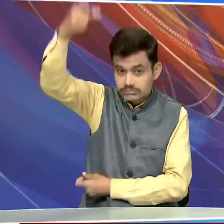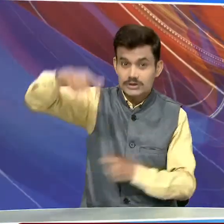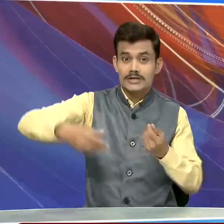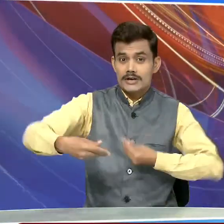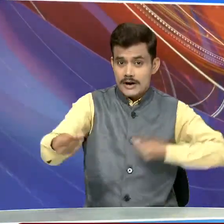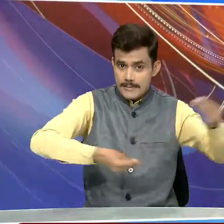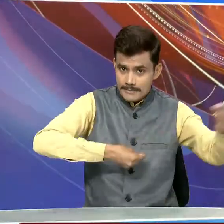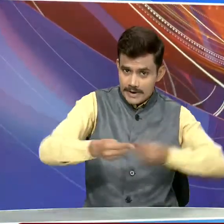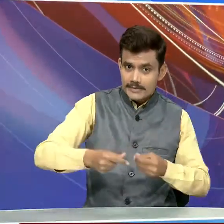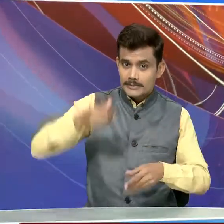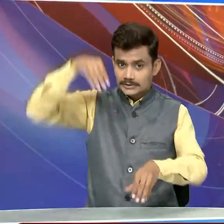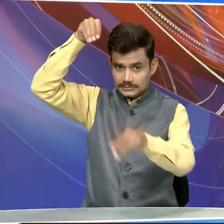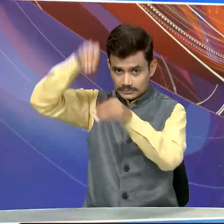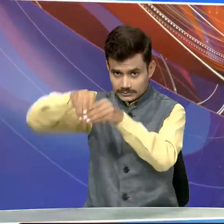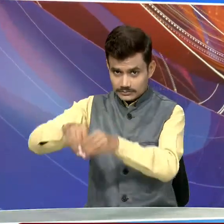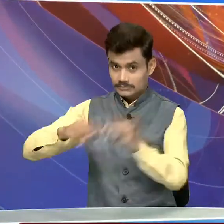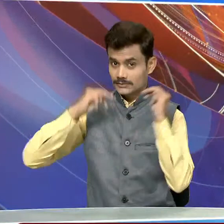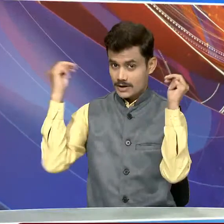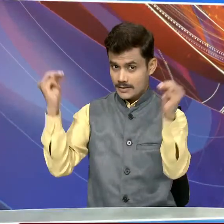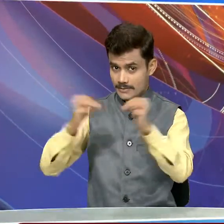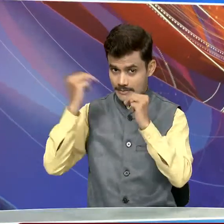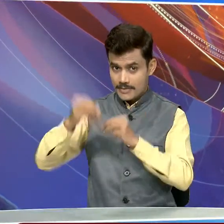भी व्यापार और निवेश कार्य समूह